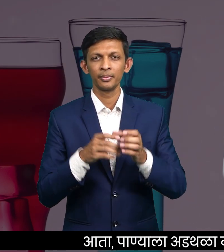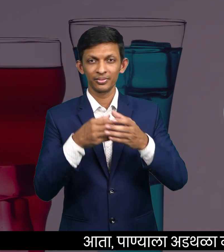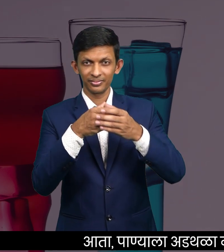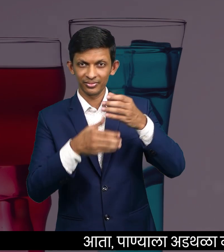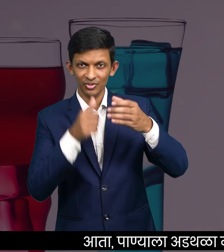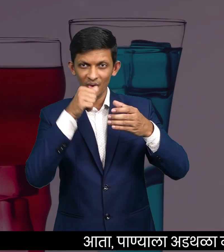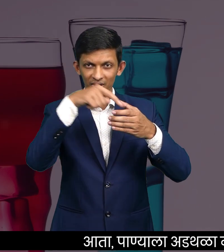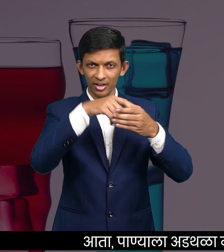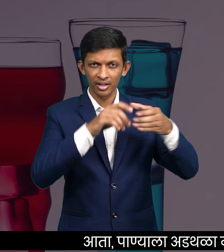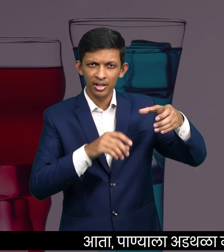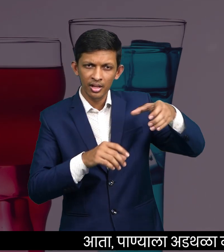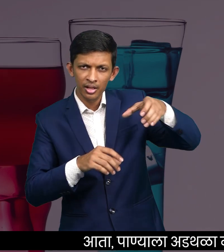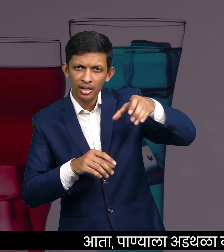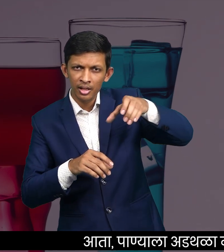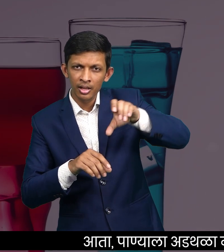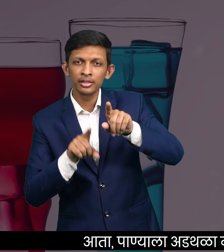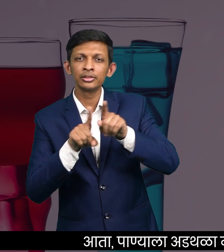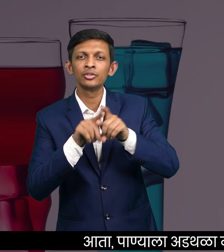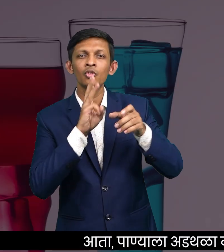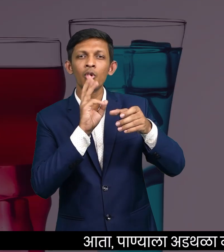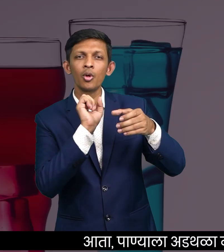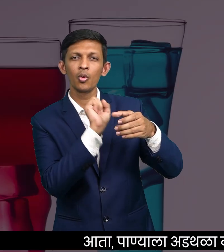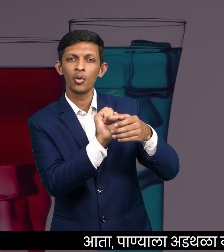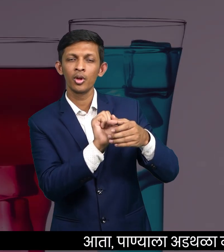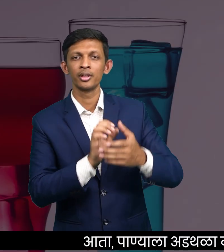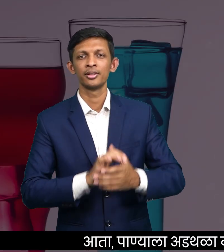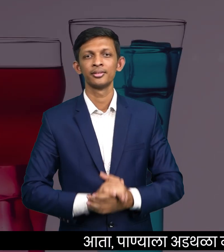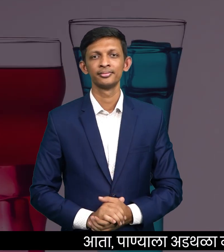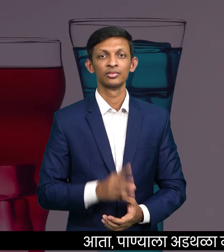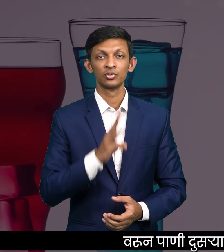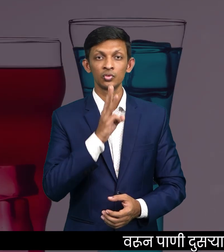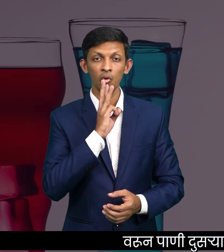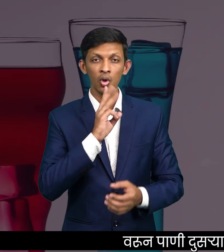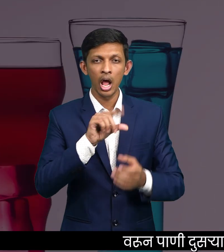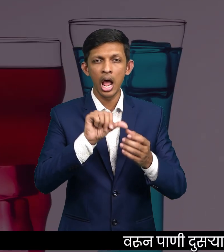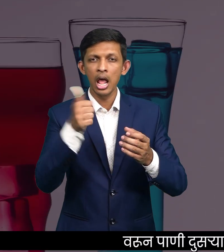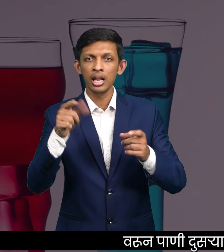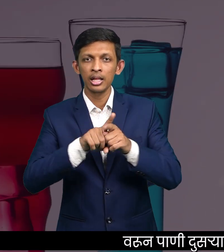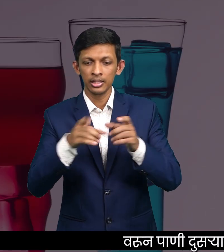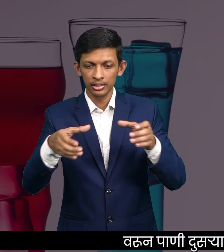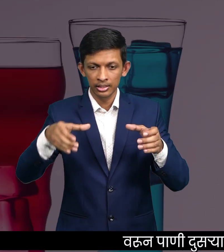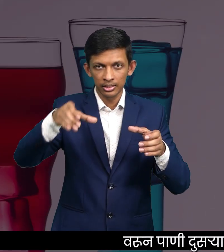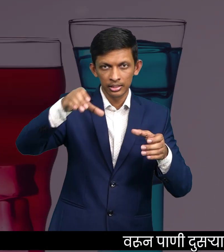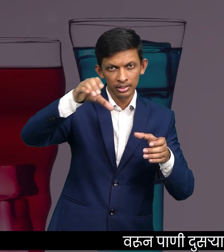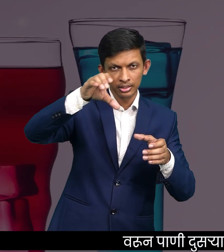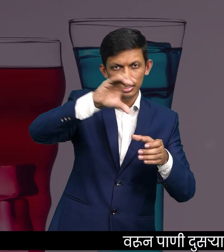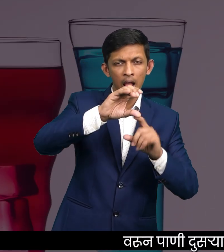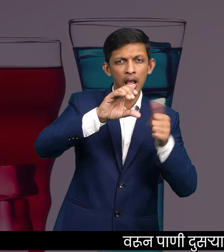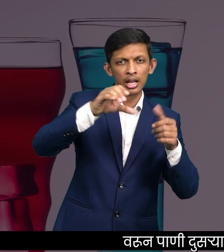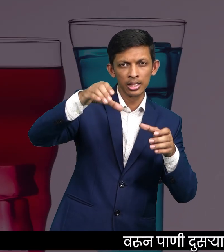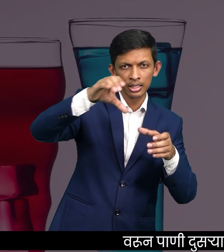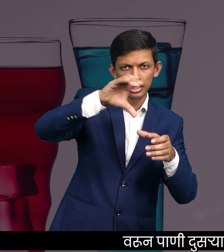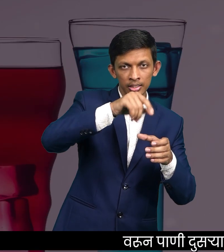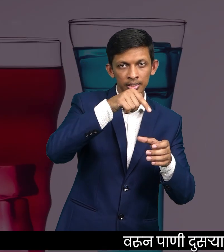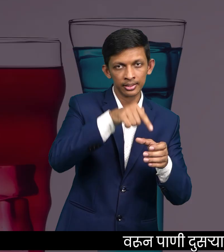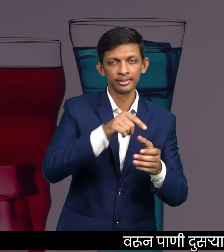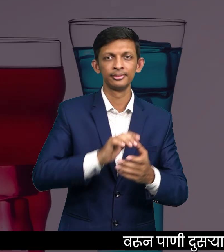आता पाण्याला अडथळा न आणता ग्लास थोडासा वाकवा. वरून पाणी दुसऱ्या ग्लासमध्ये काढून घ्या.